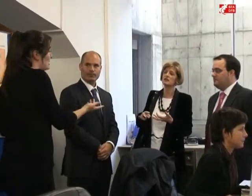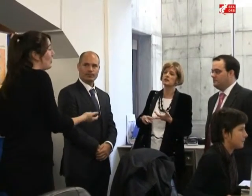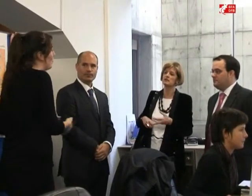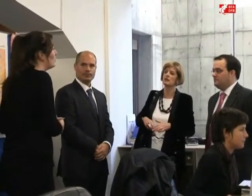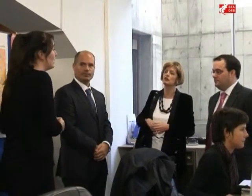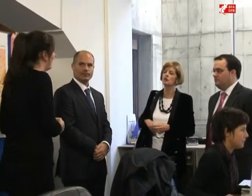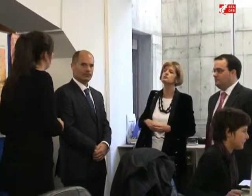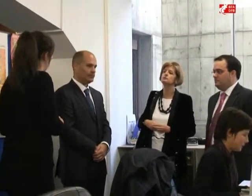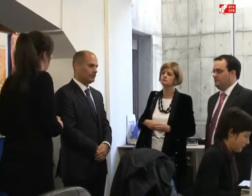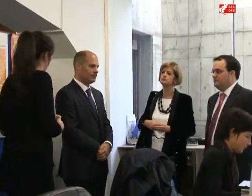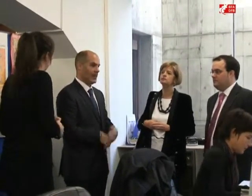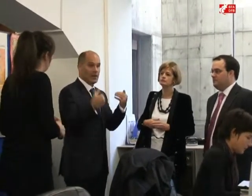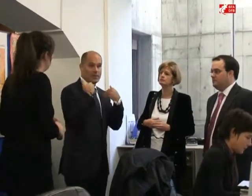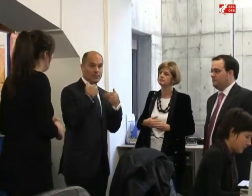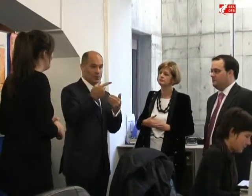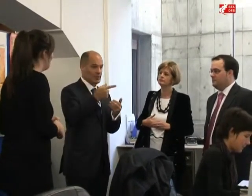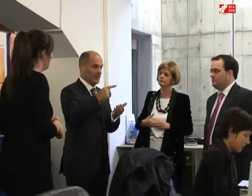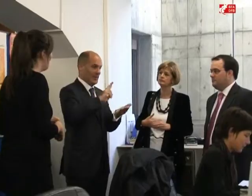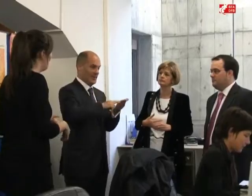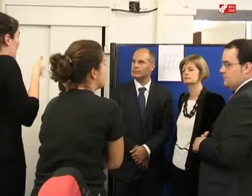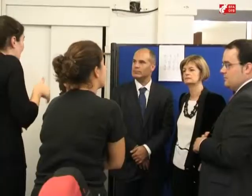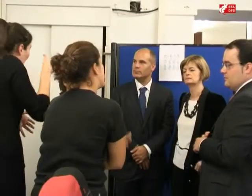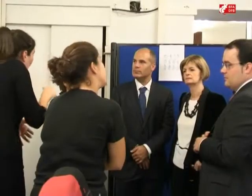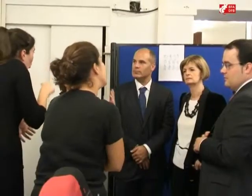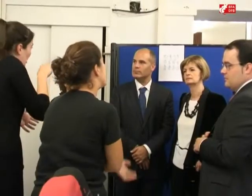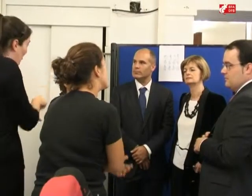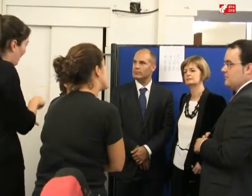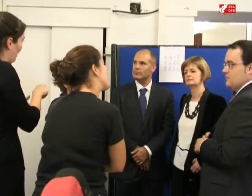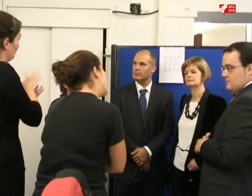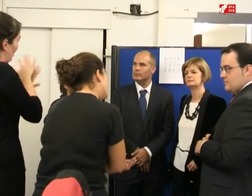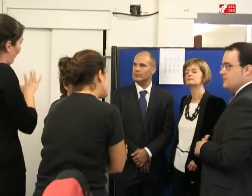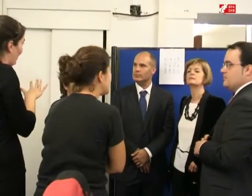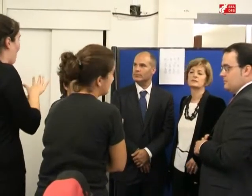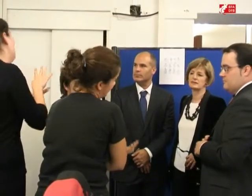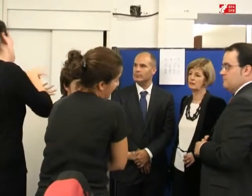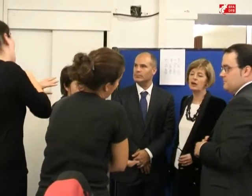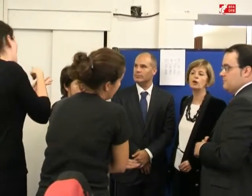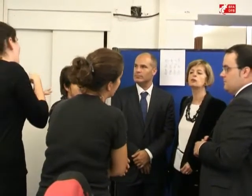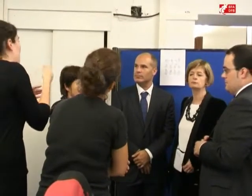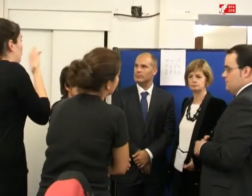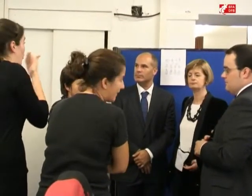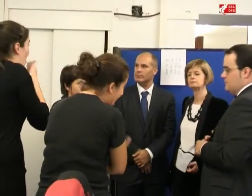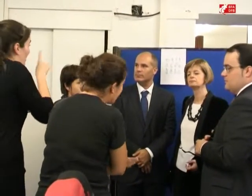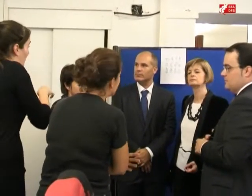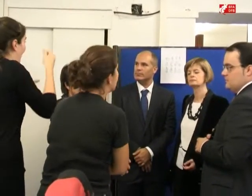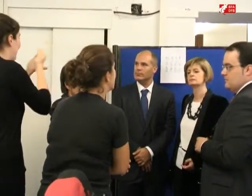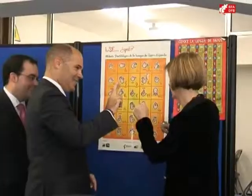ambulatorios públicos, por la mañana. La mayoría. Tienen horarios escolares, Trabajo. Me